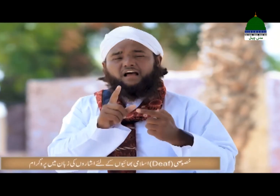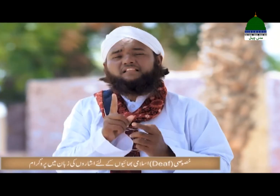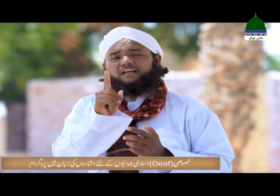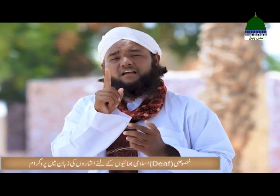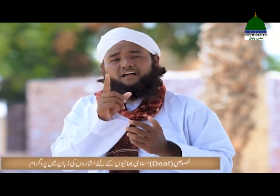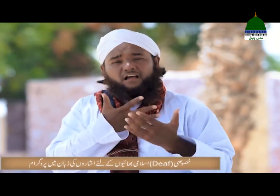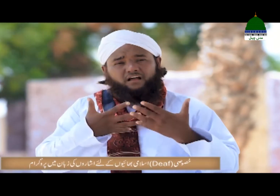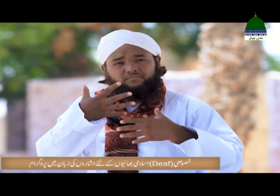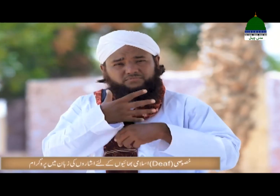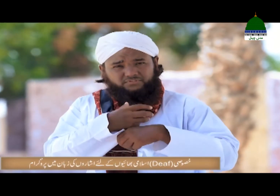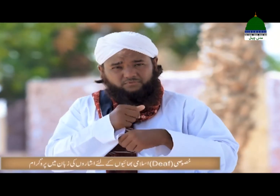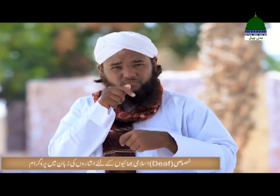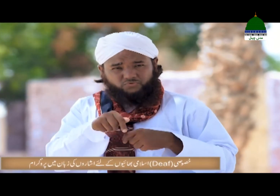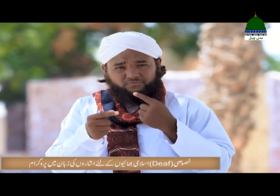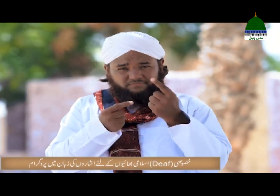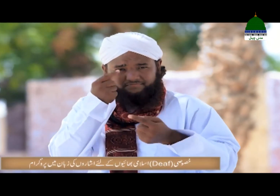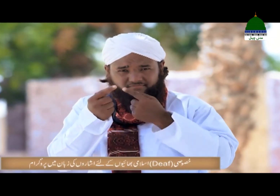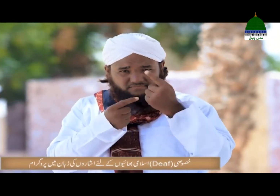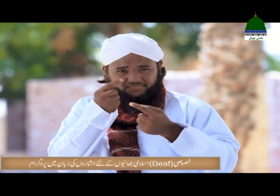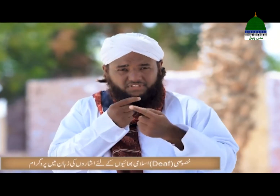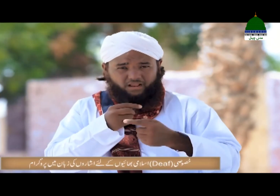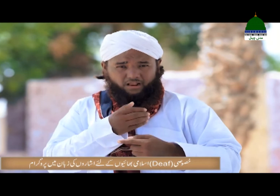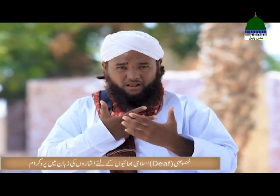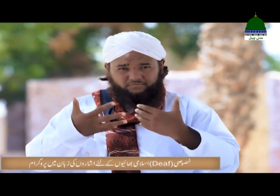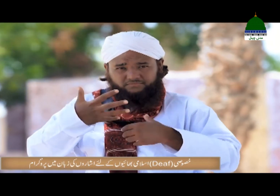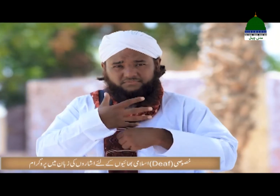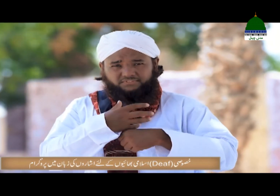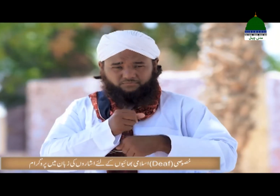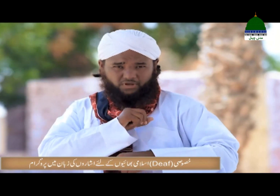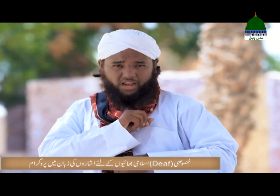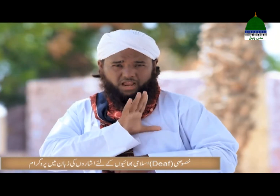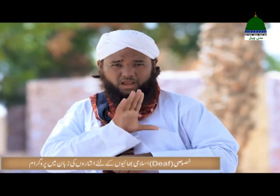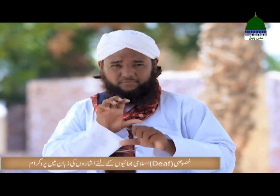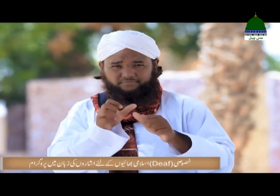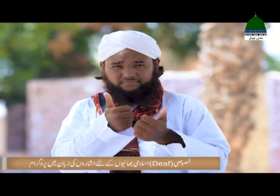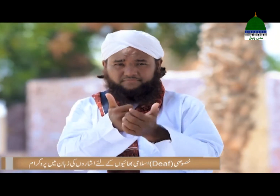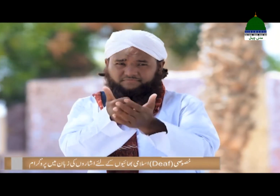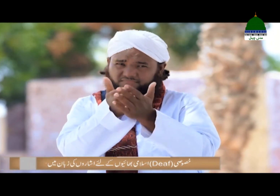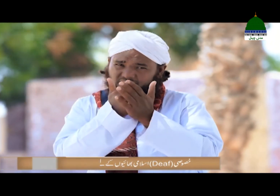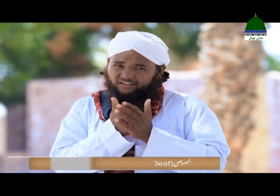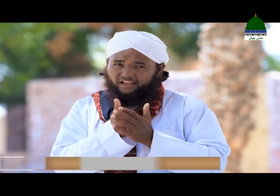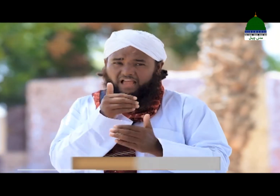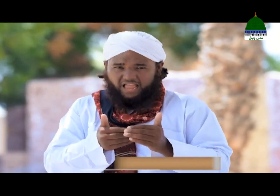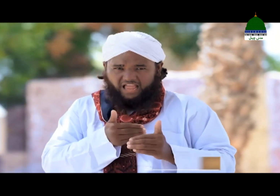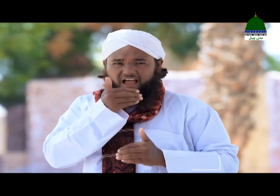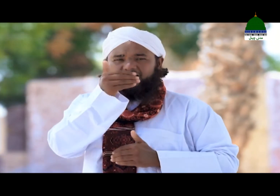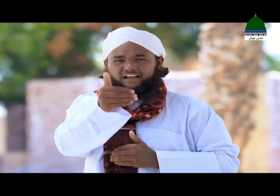آج کے پروگرام سے حاصل ہونے والے نصیحت بھرے مدنی پھولوں پر ہمیں عمل کی توفیق عطا فرمائے۔ آئندہ سلسلے